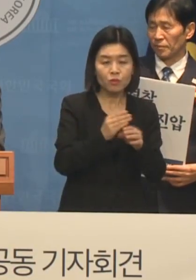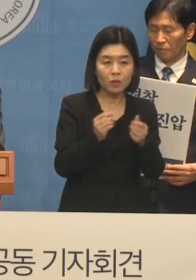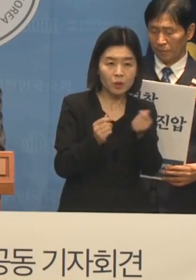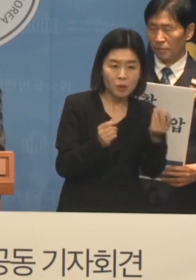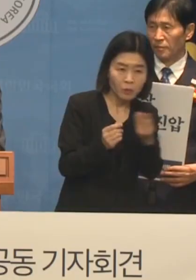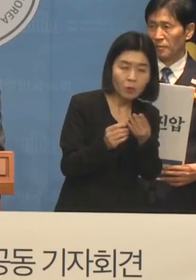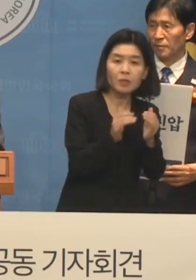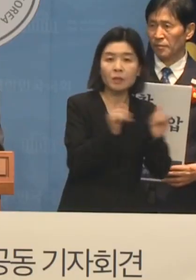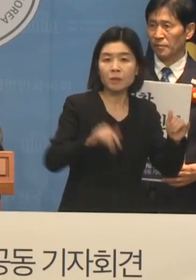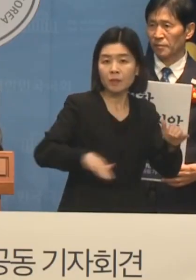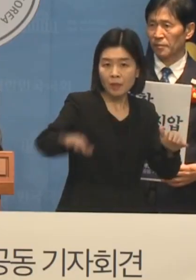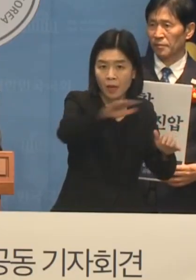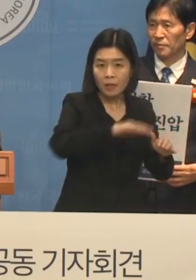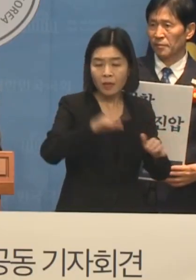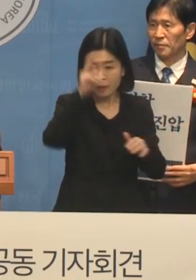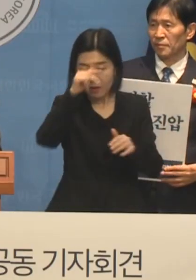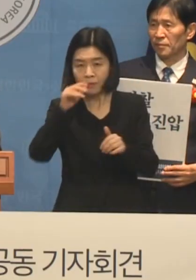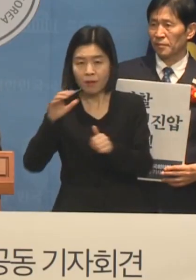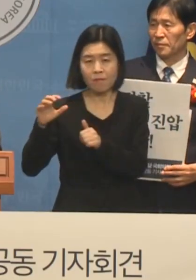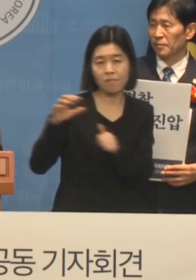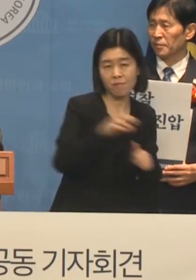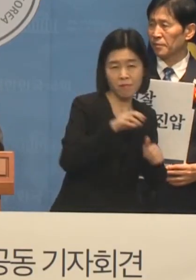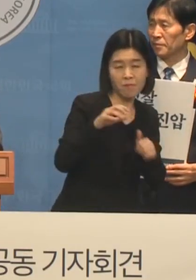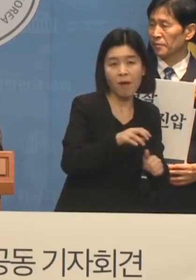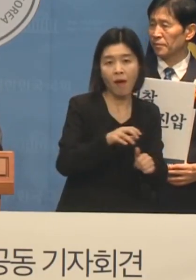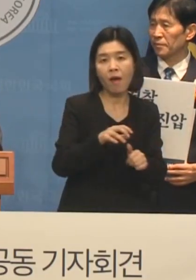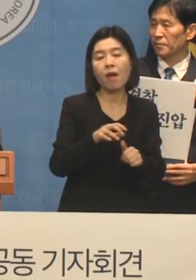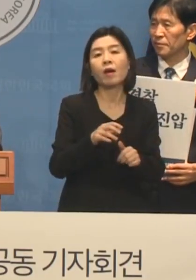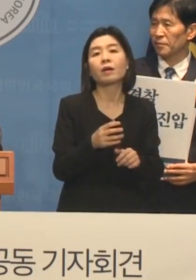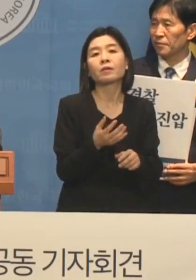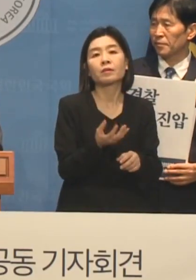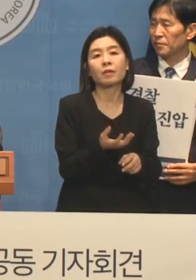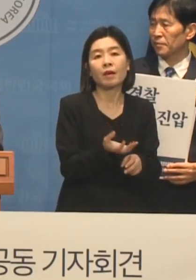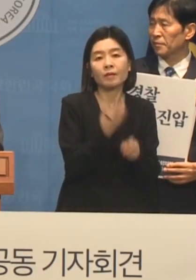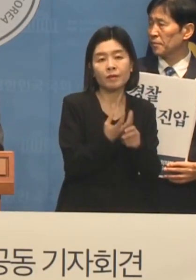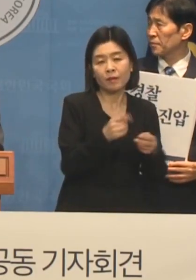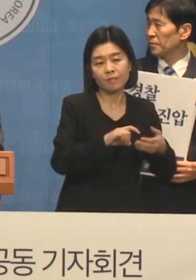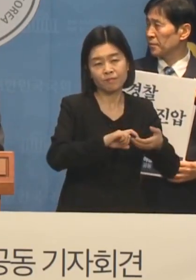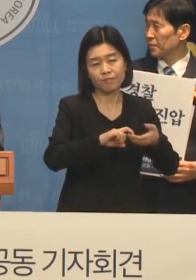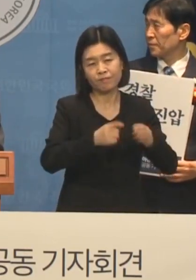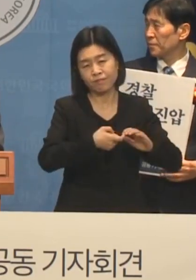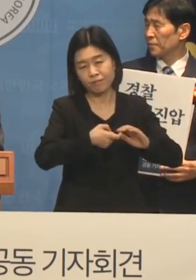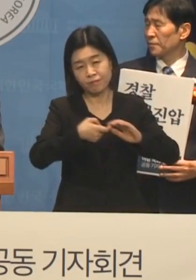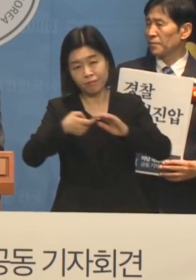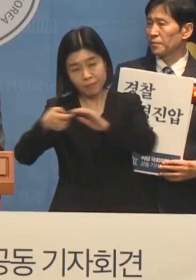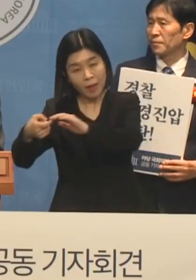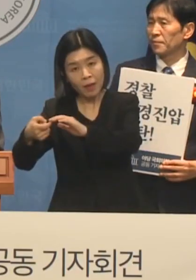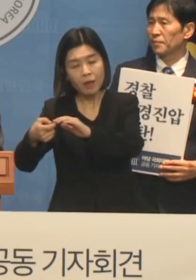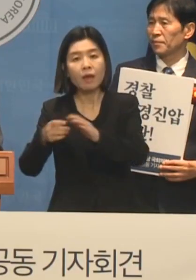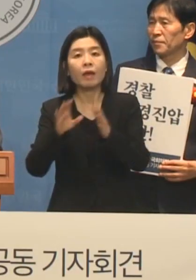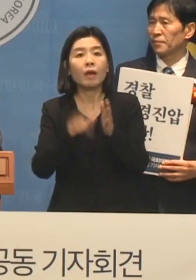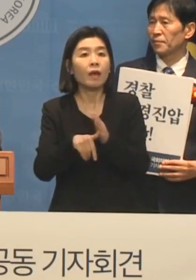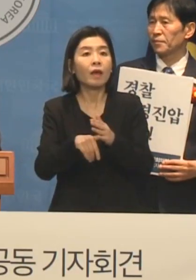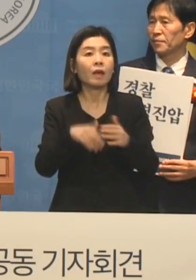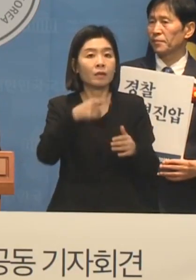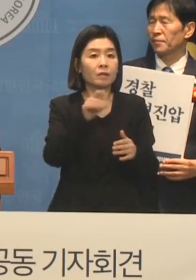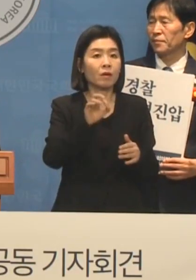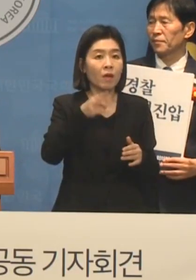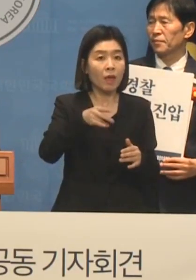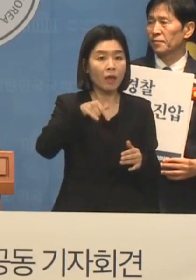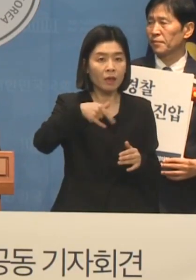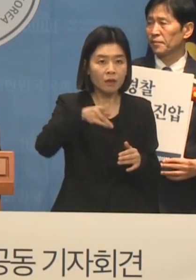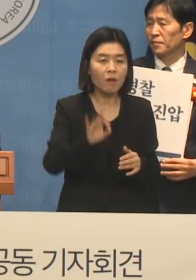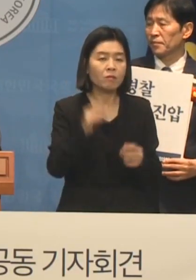주차된 트랙터를 견인해간 사건이 있습니다. 이 과정에서 정혜경 의원은 전치 2주의 부상을